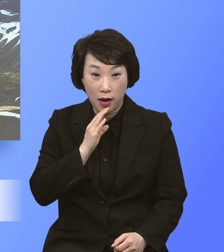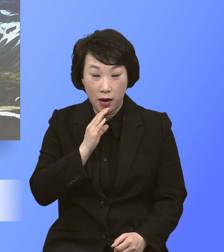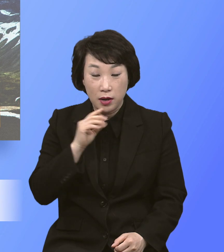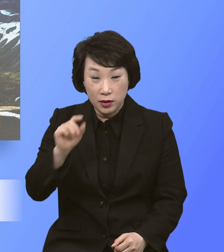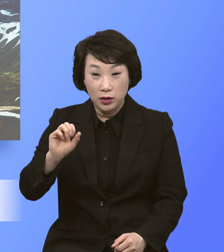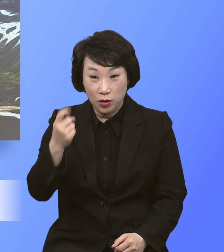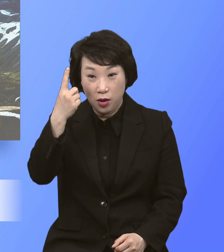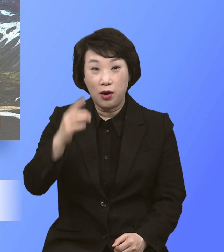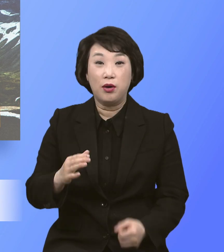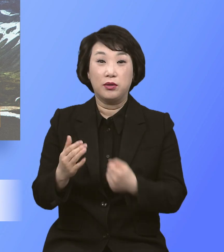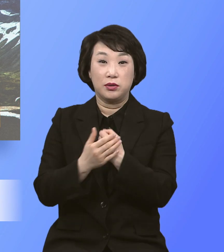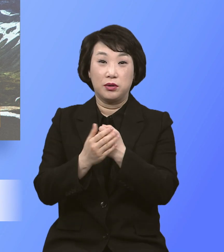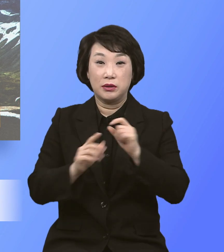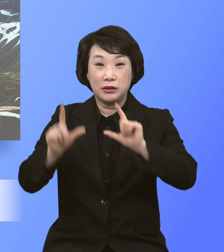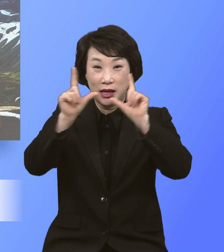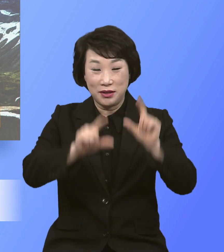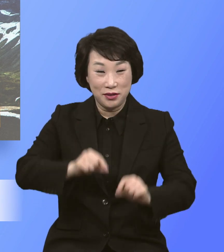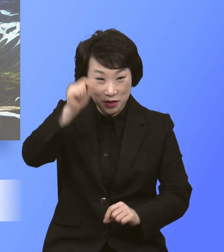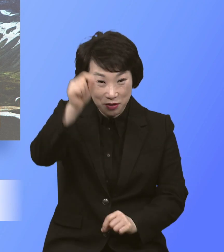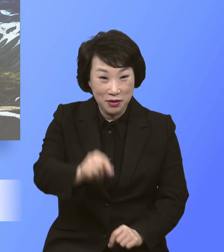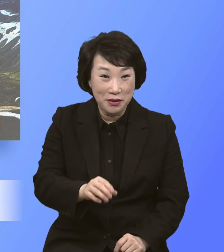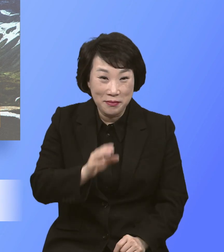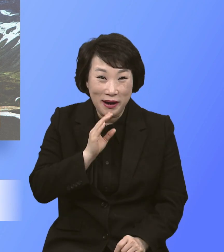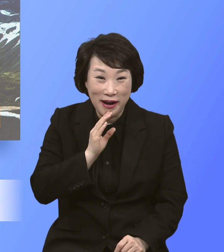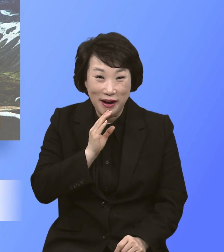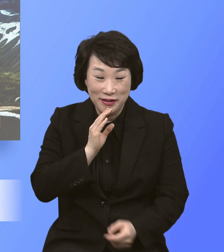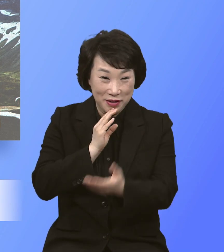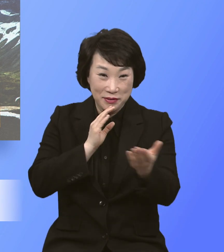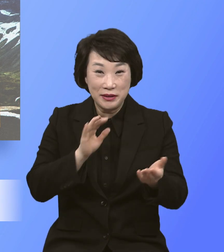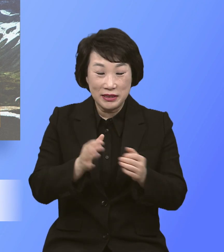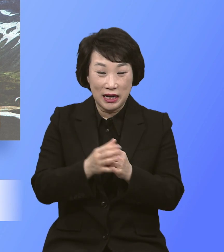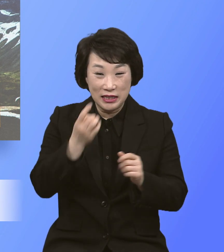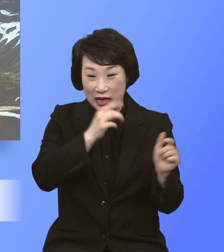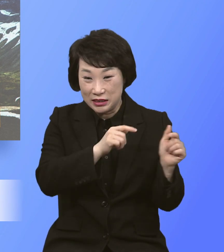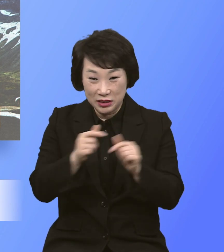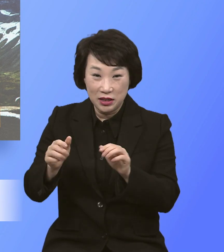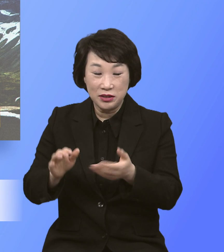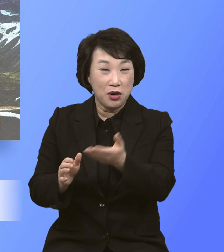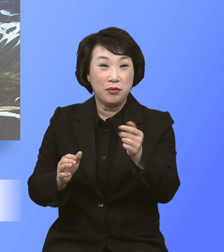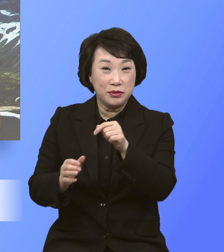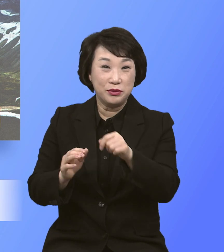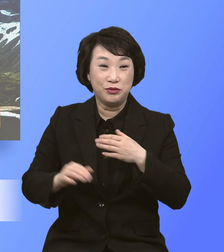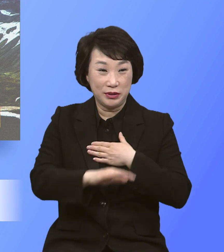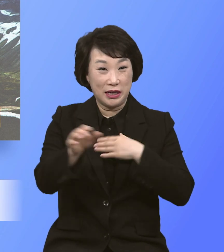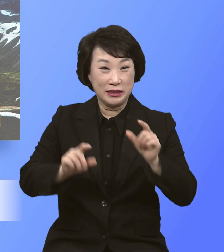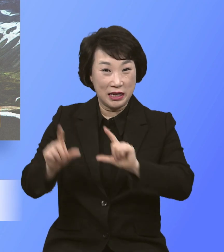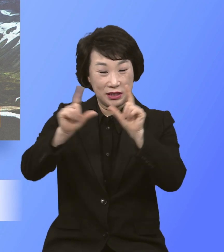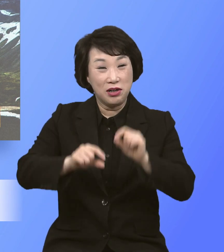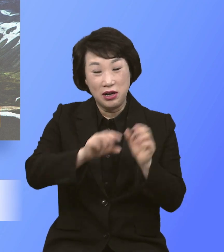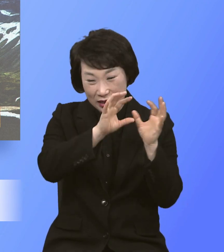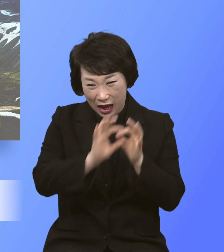에너지로 영원히 살 수 있다. 양식도 그 에너지로 영원히 살고 있다.